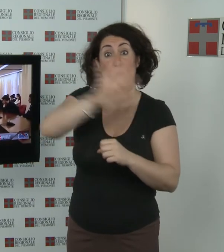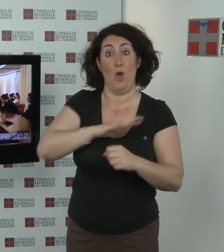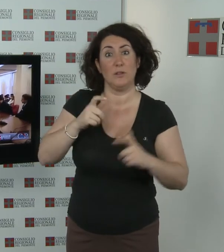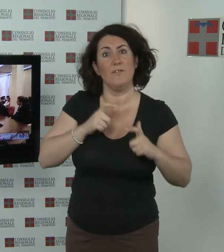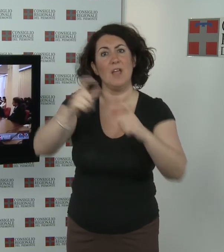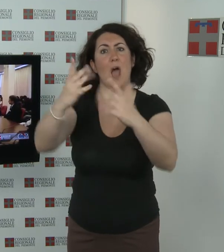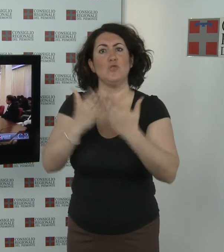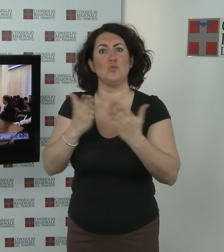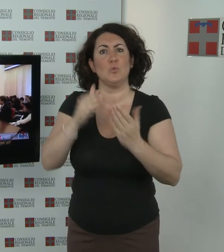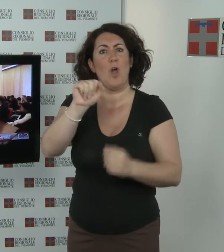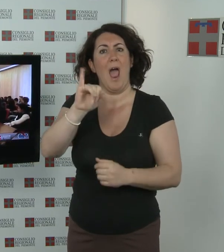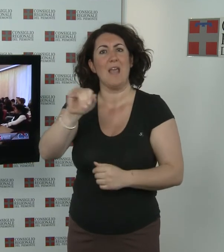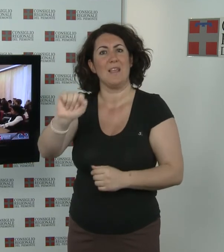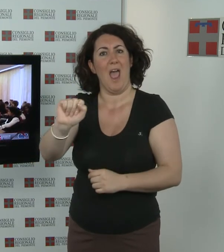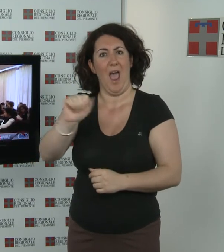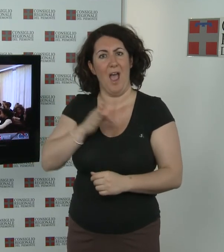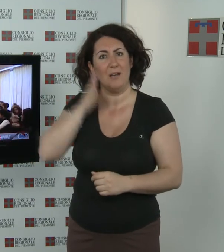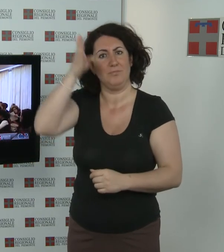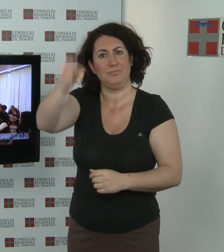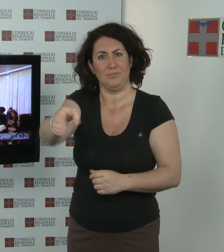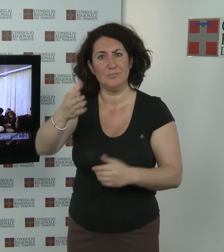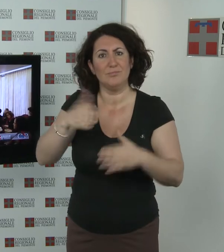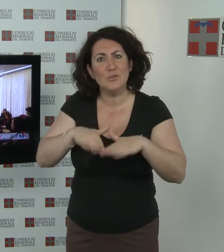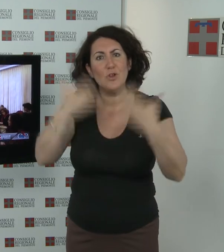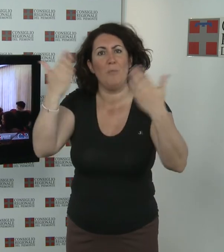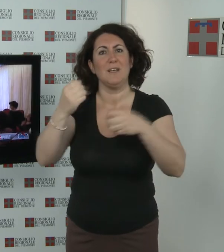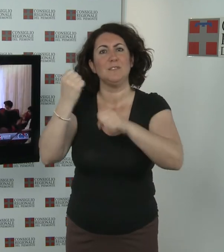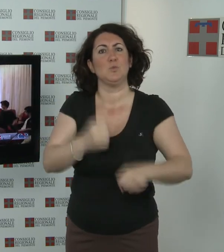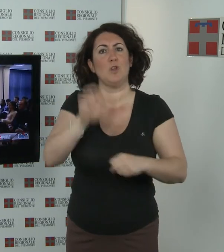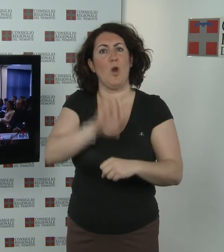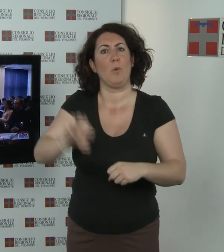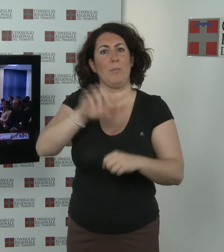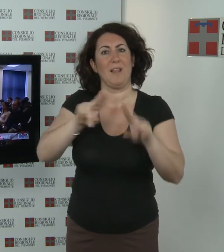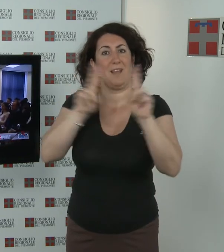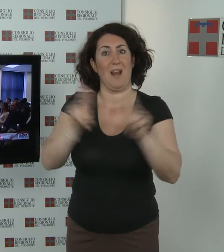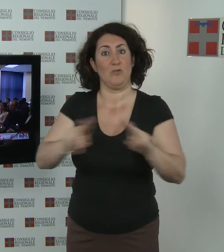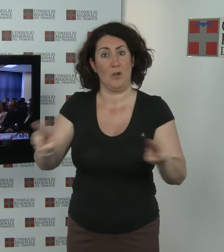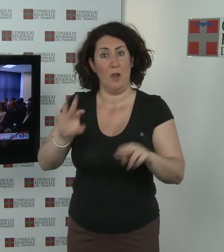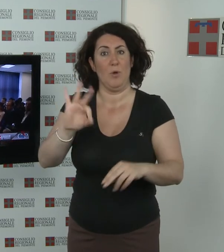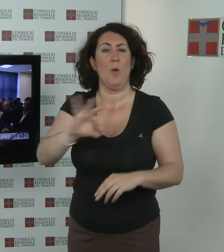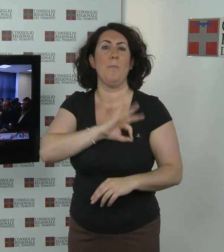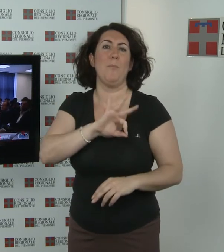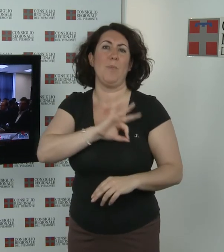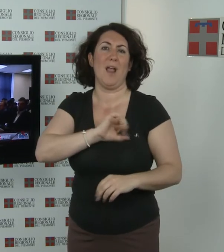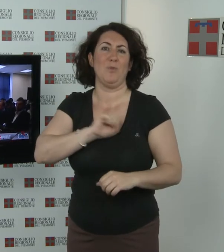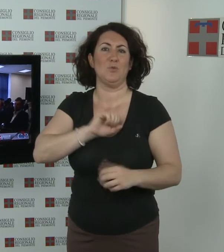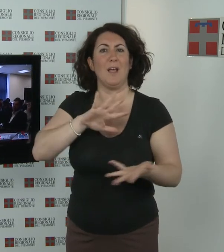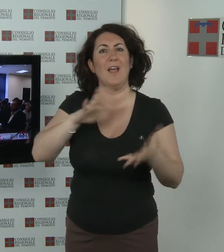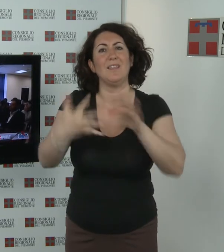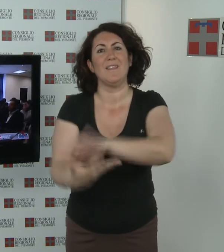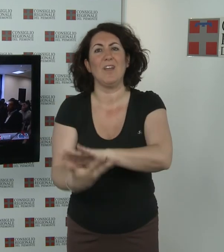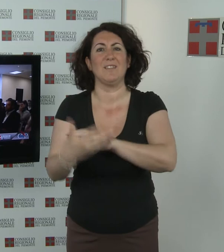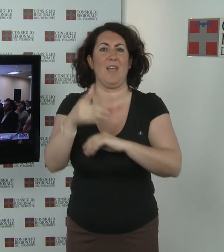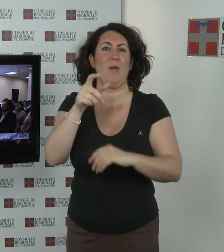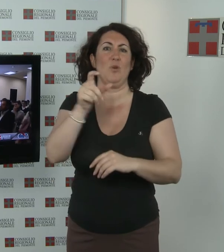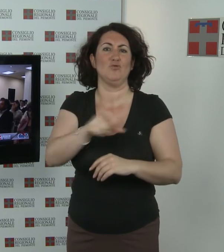alla scoperta delle istituzioni europee e internazionali. Si tratta del premio per un gruppo di vincitori del concorso Diventiamo cittadini